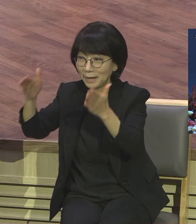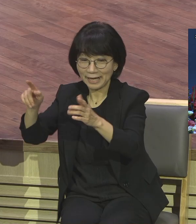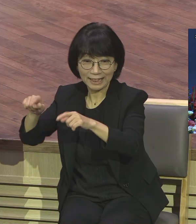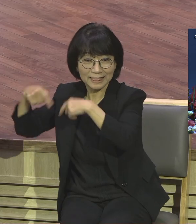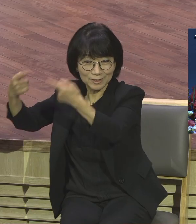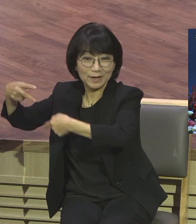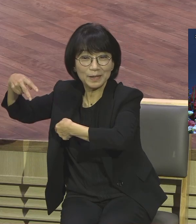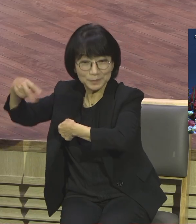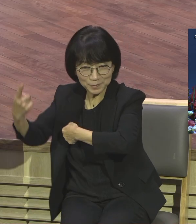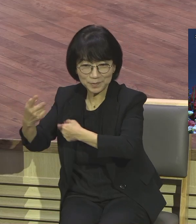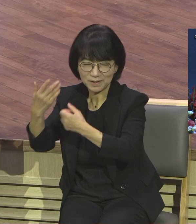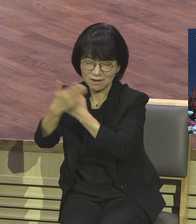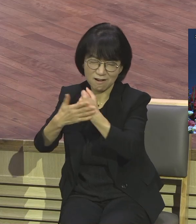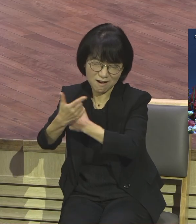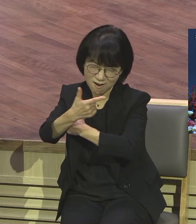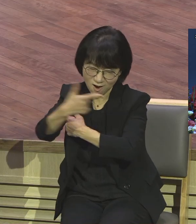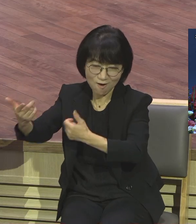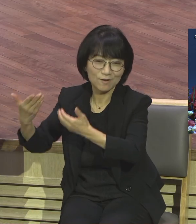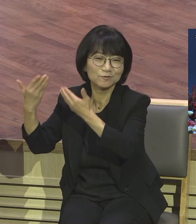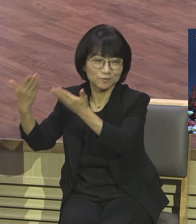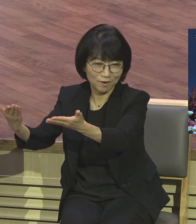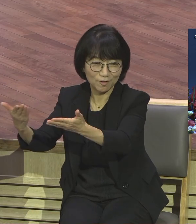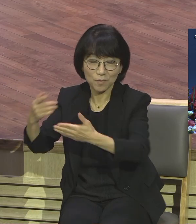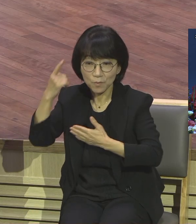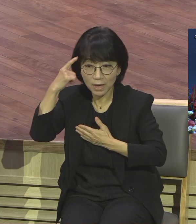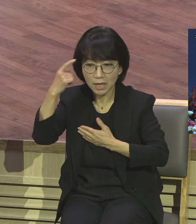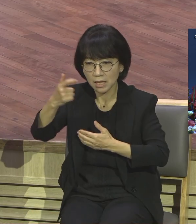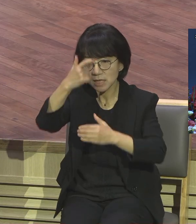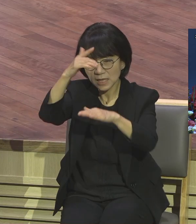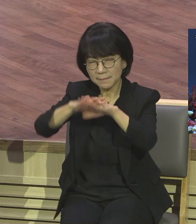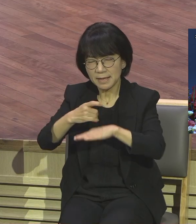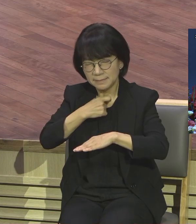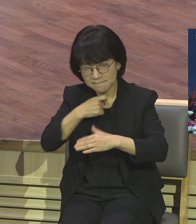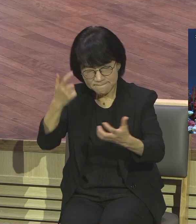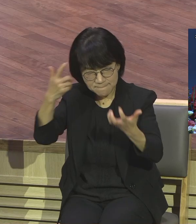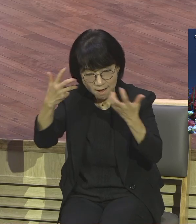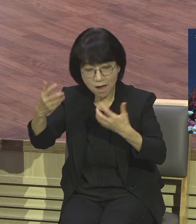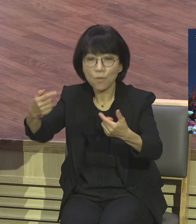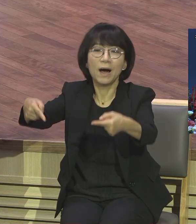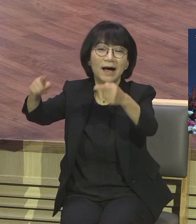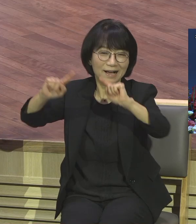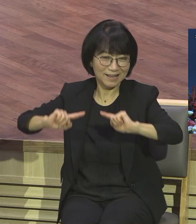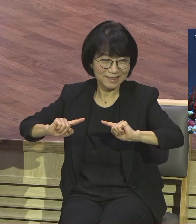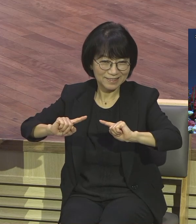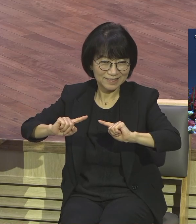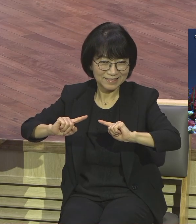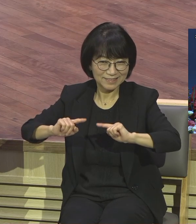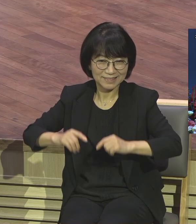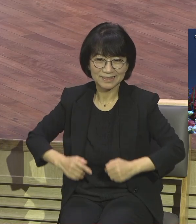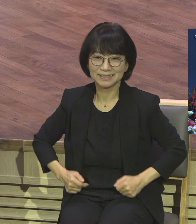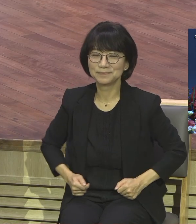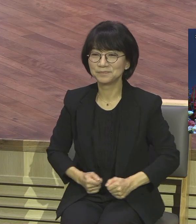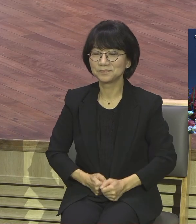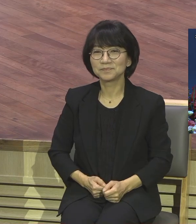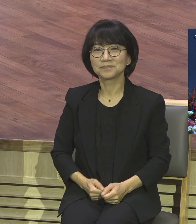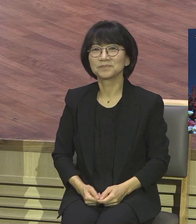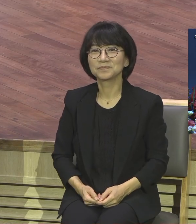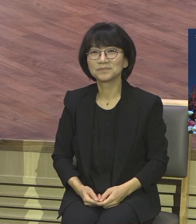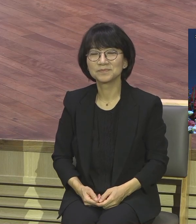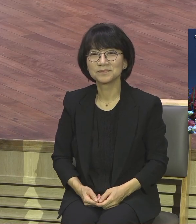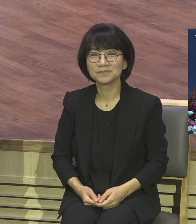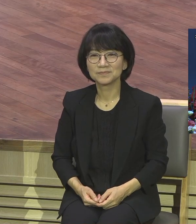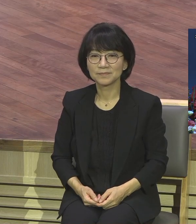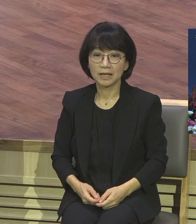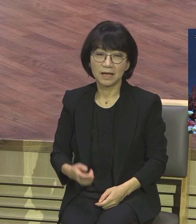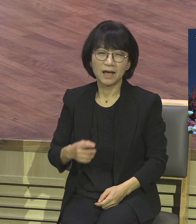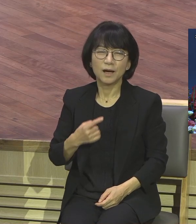은혜 주실 줄로 믿습니다. 예배의 중요성 아는 분들의 모습. 예배를 내가 꼭 드려야 된다. 물론